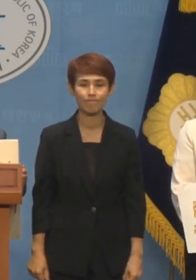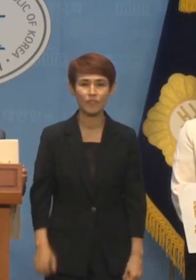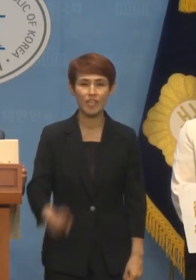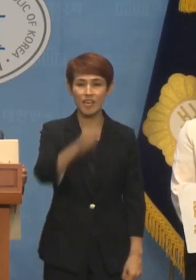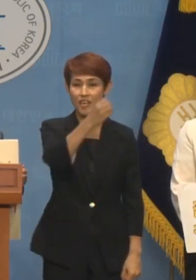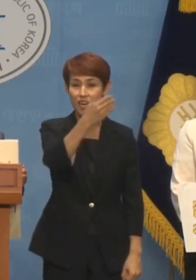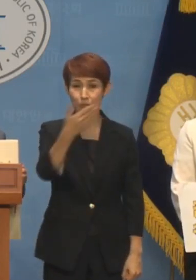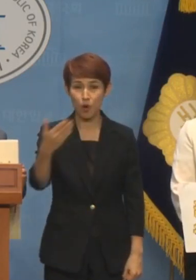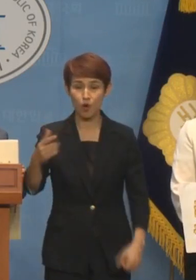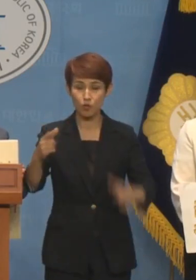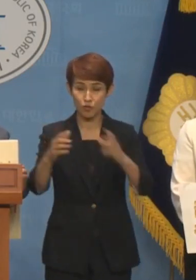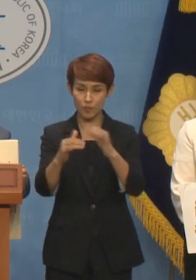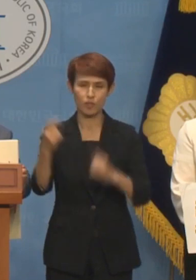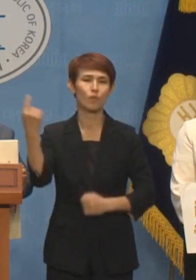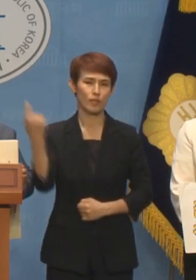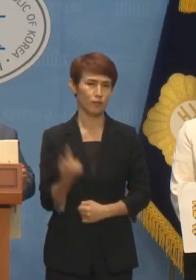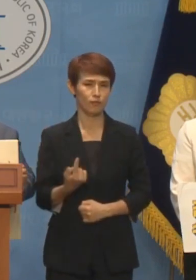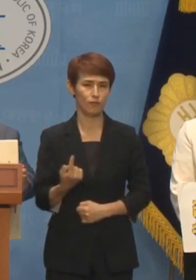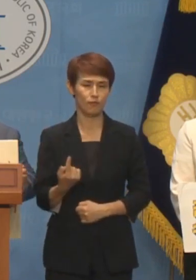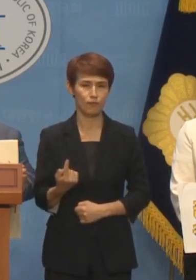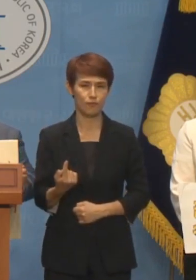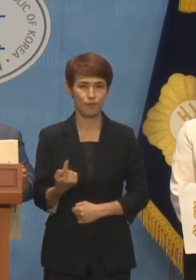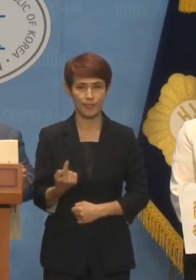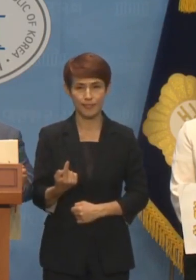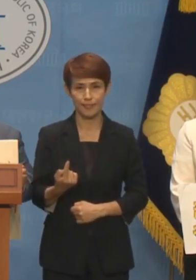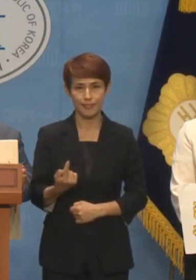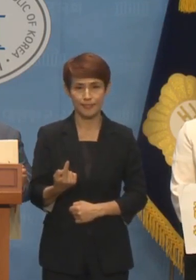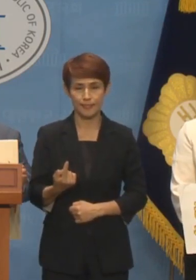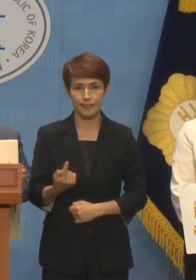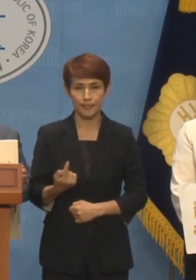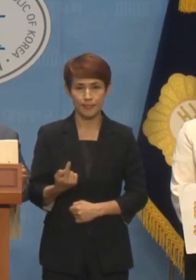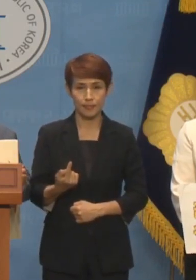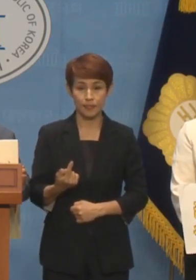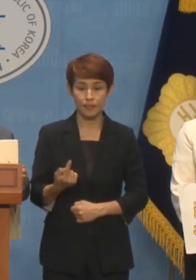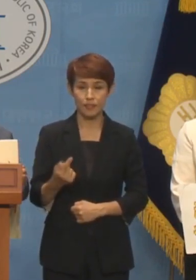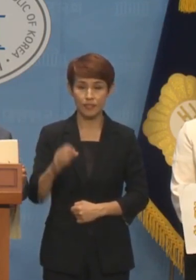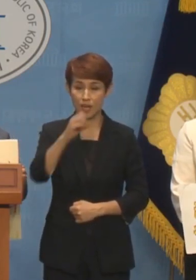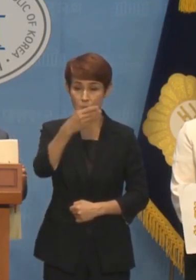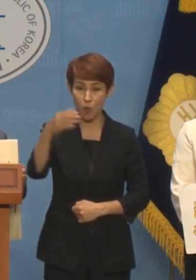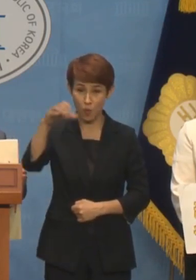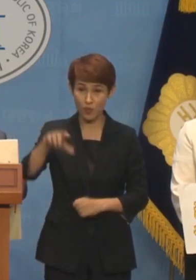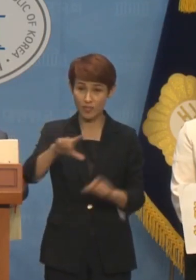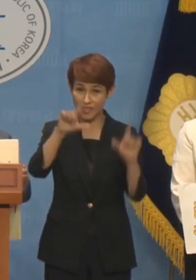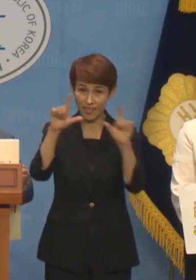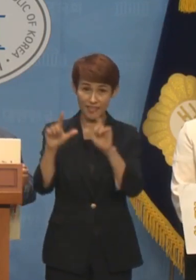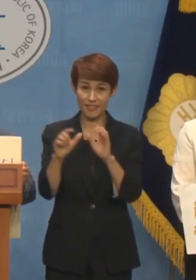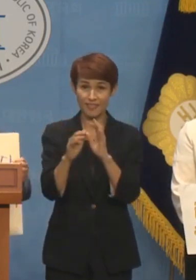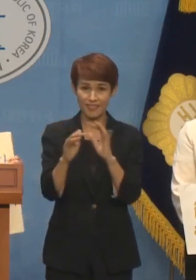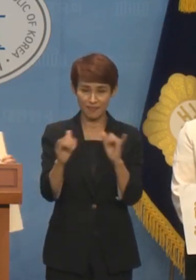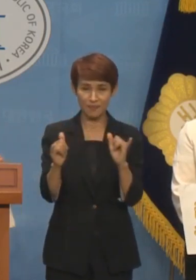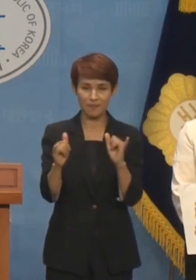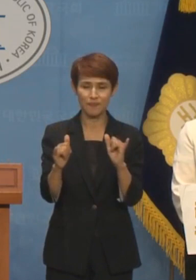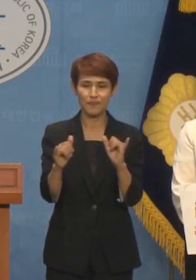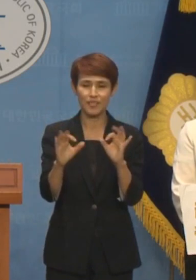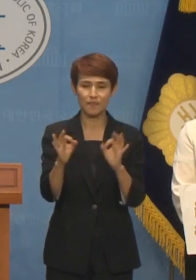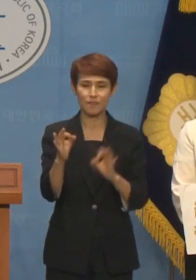양평 주민 직접 오셨습니다. 양평 여민농락의 김현호 대표님께서 말씀해 주시도록 하겠습니다.